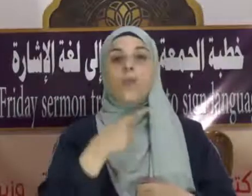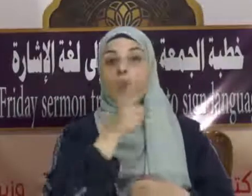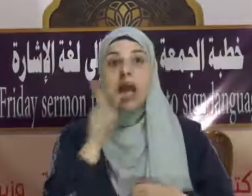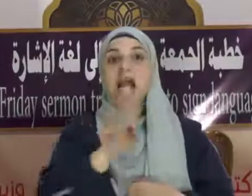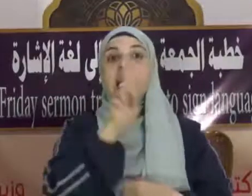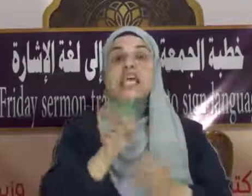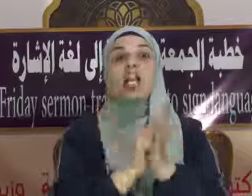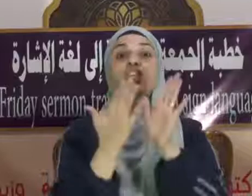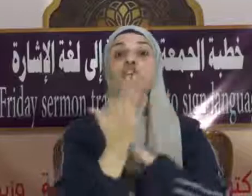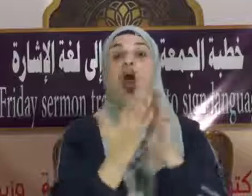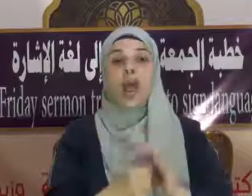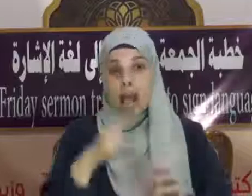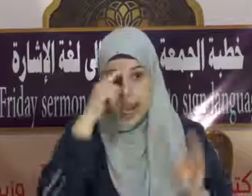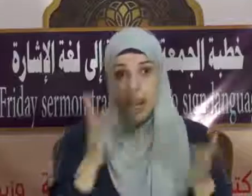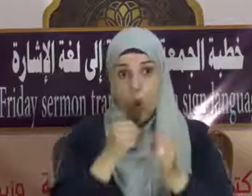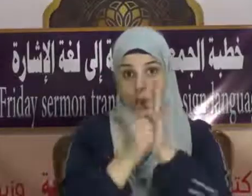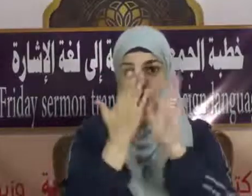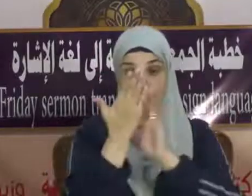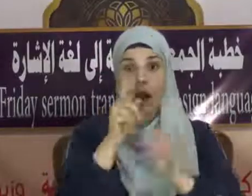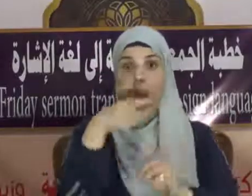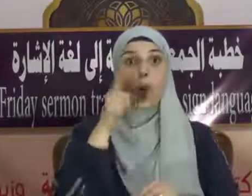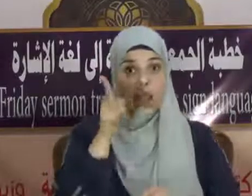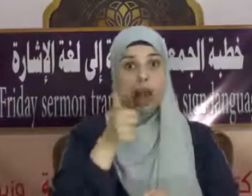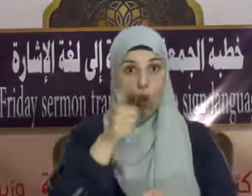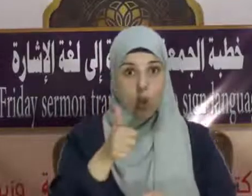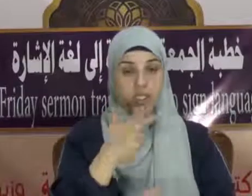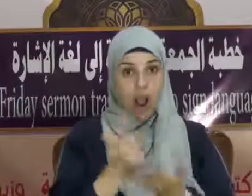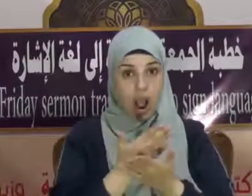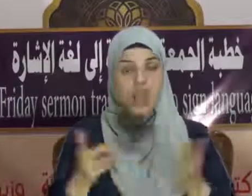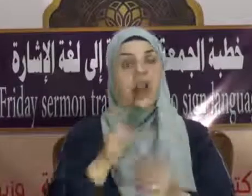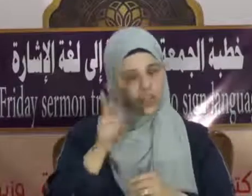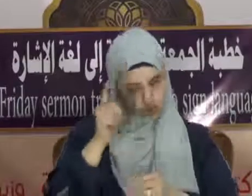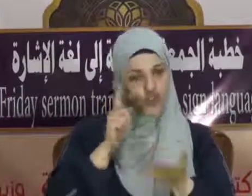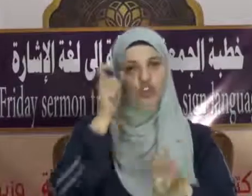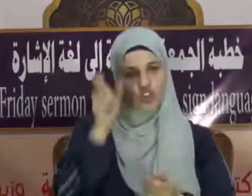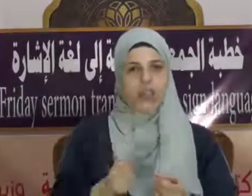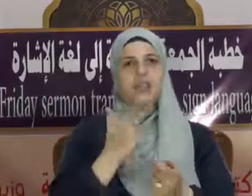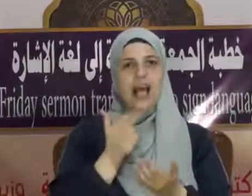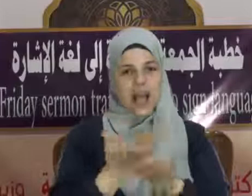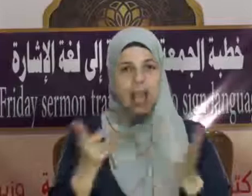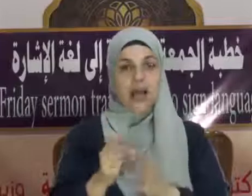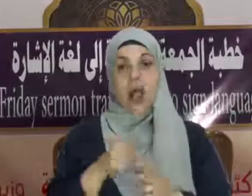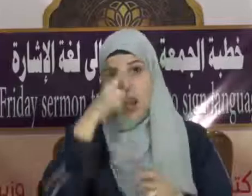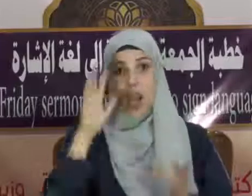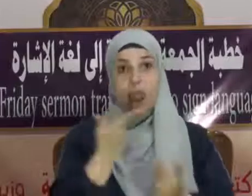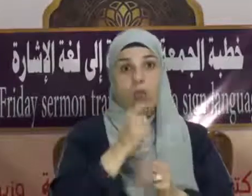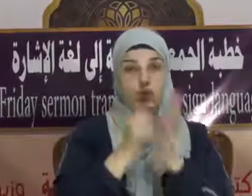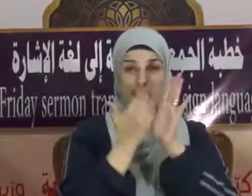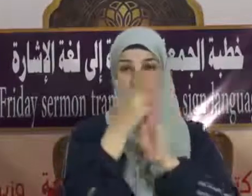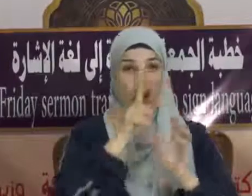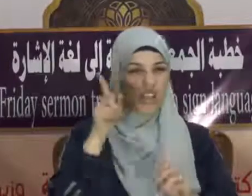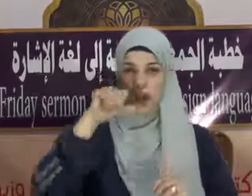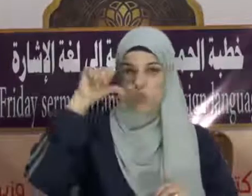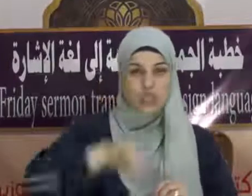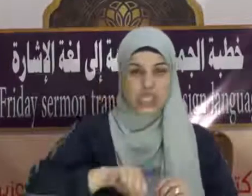سل جيرانك، فإن قالوا أنت محسن فأنت محسن، وإن قالوا